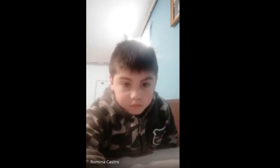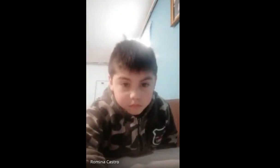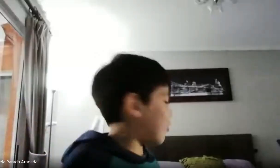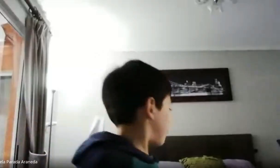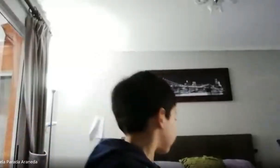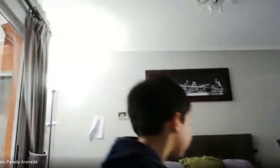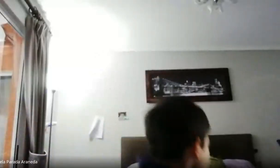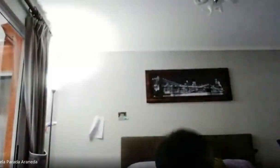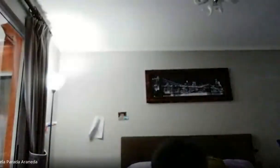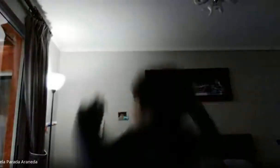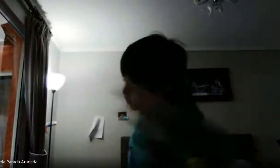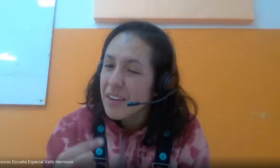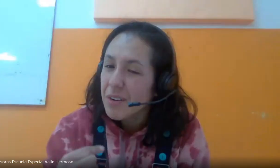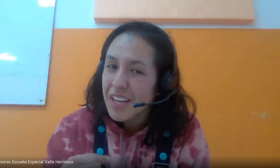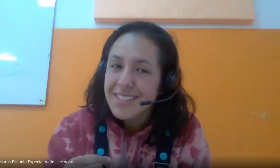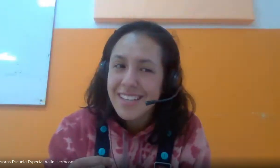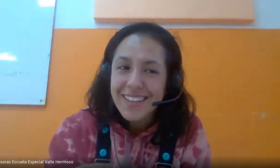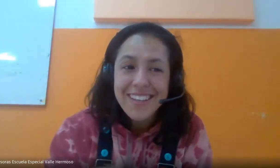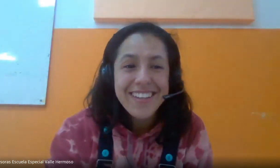¡Hijo! Tú eres un hijo, ahí sí.